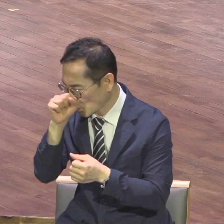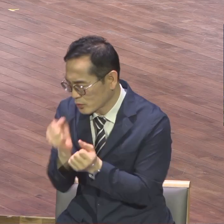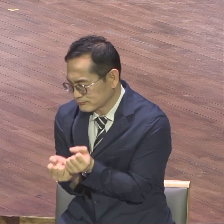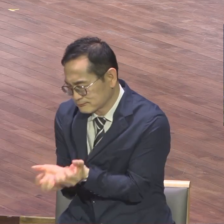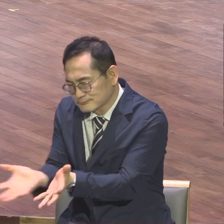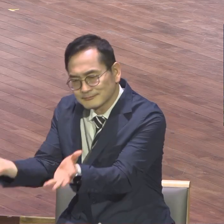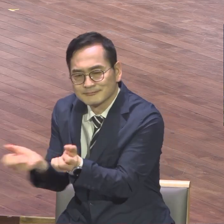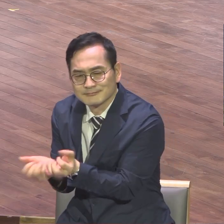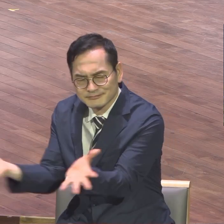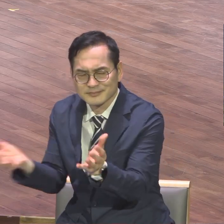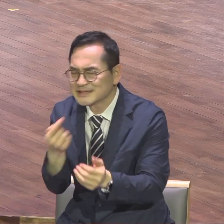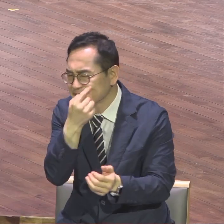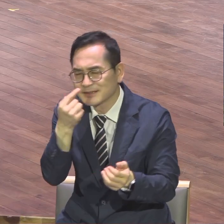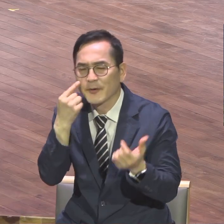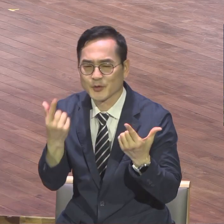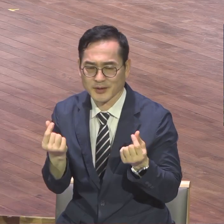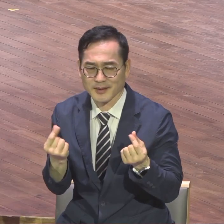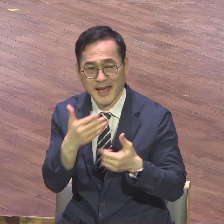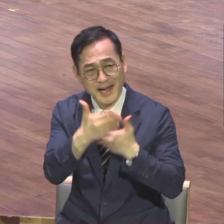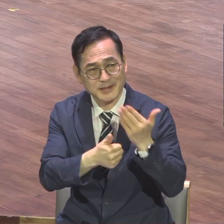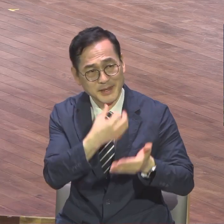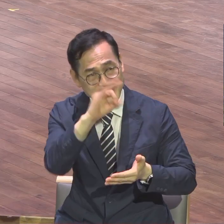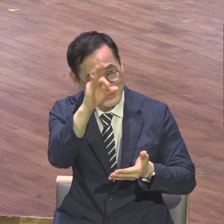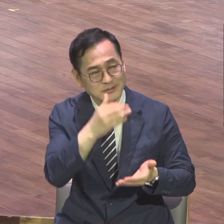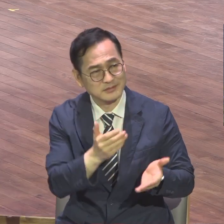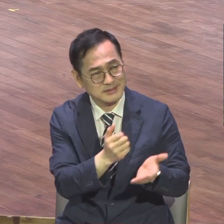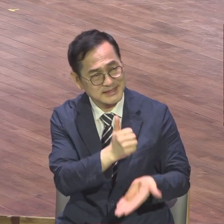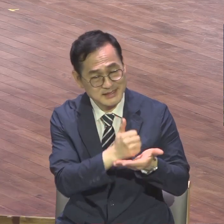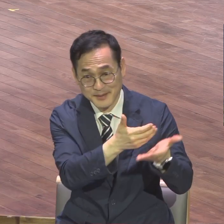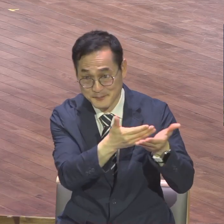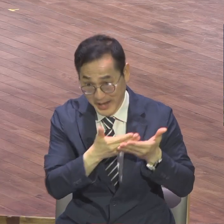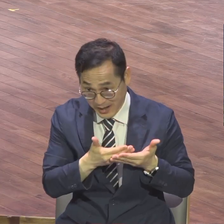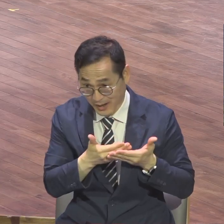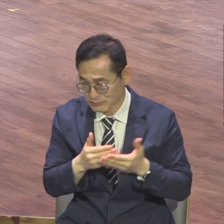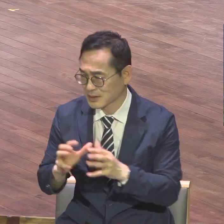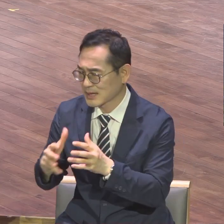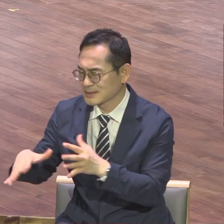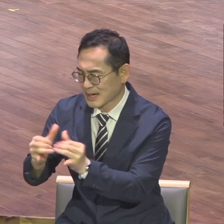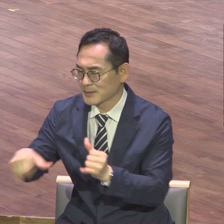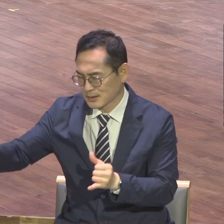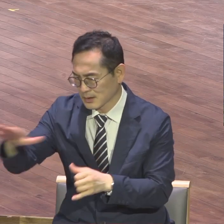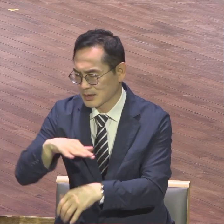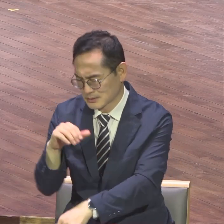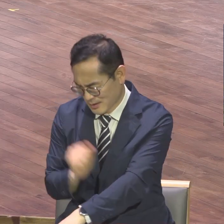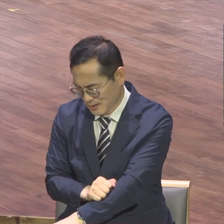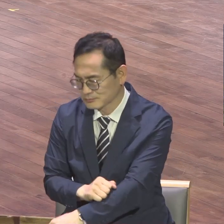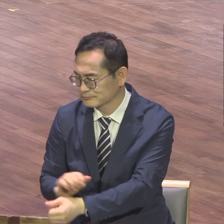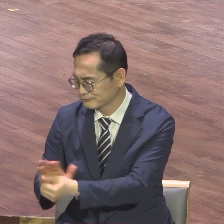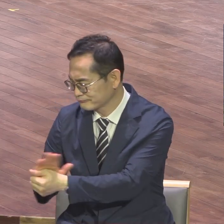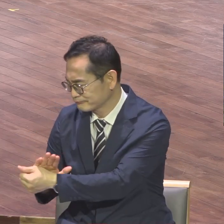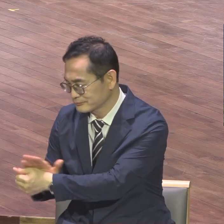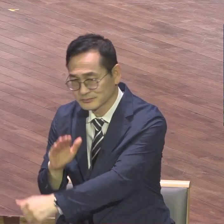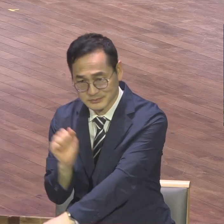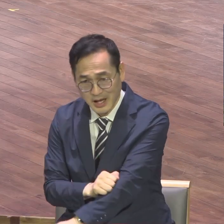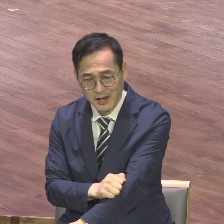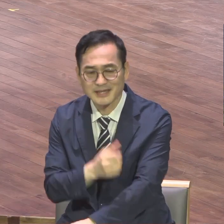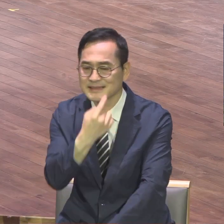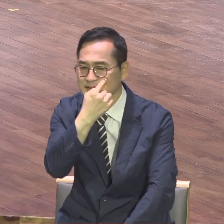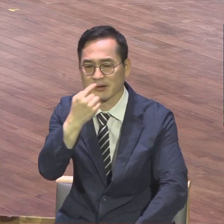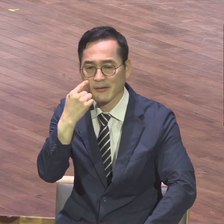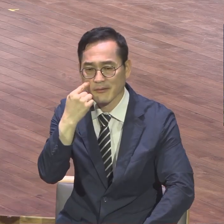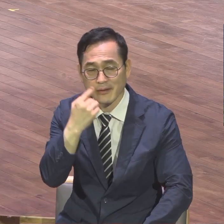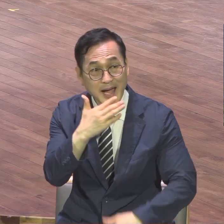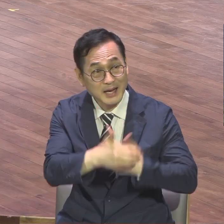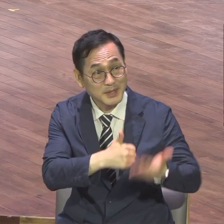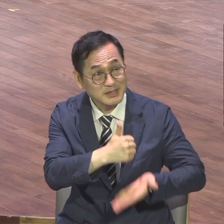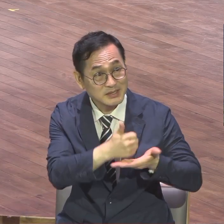하나님 인정받죠. 선한 영향력을 입히겠다는 거예요. 응? 사람들의 칭찬받지 못하면요 하나님